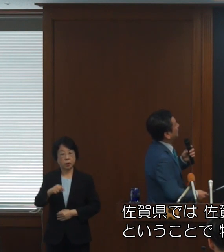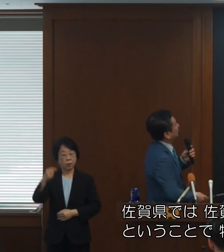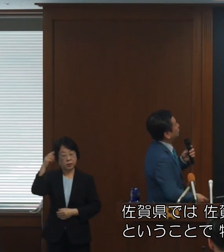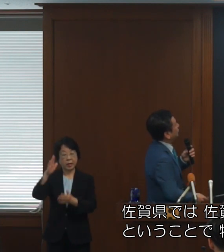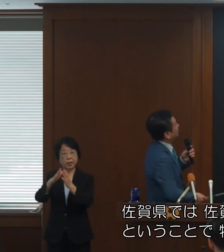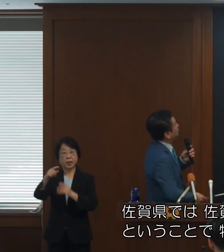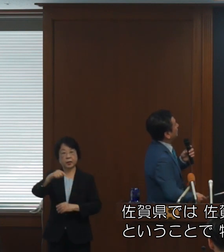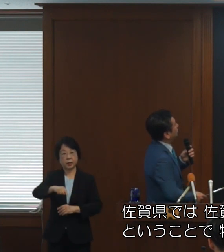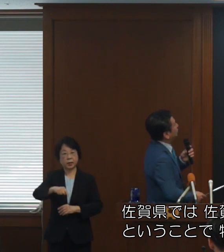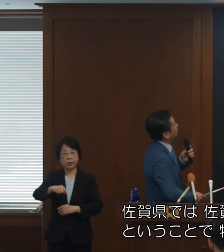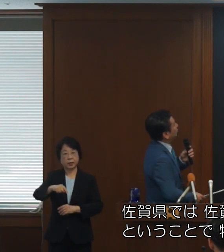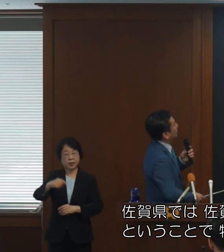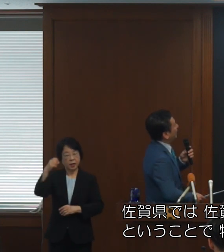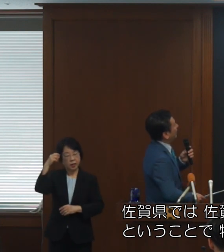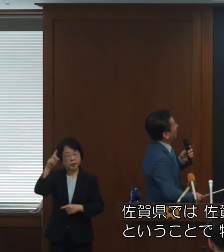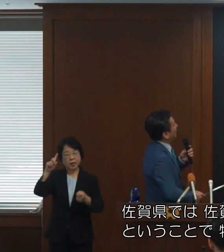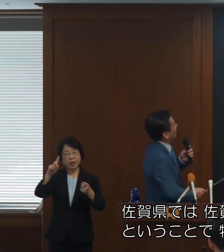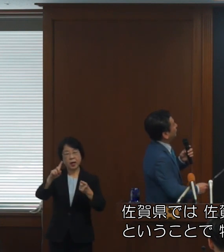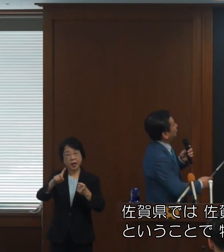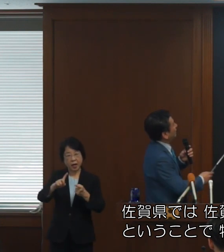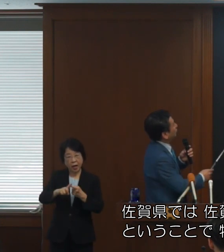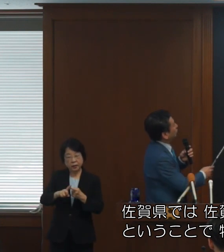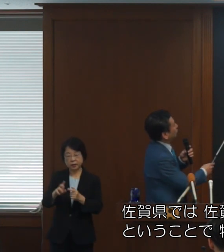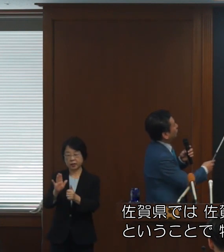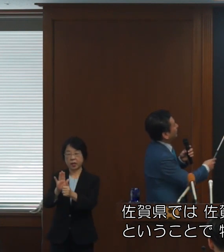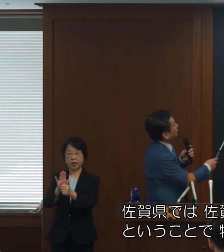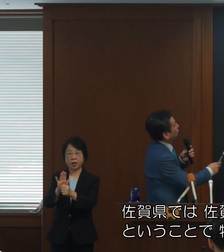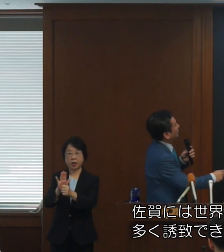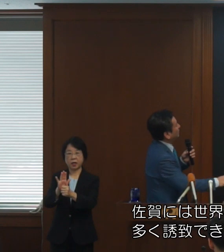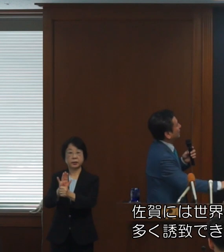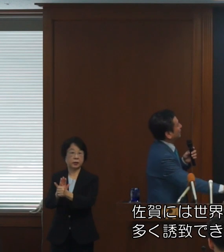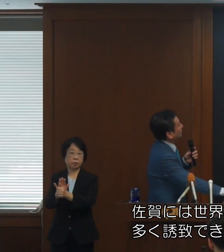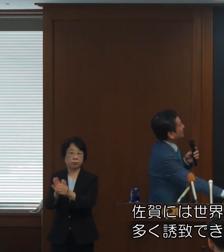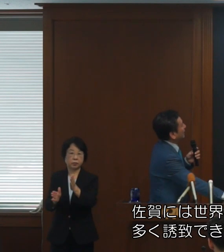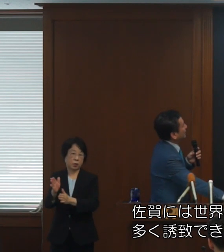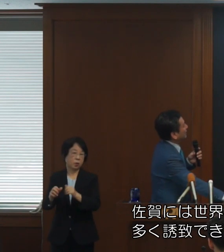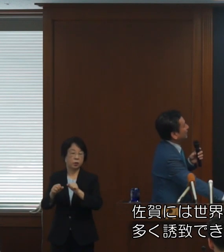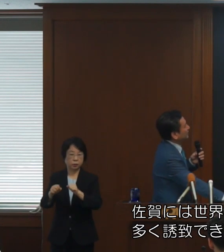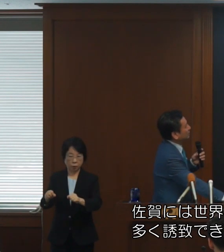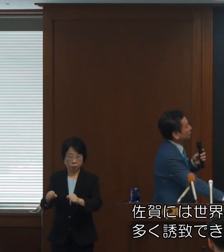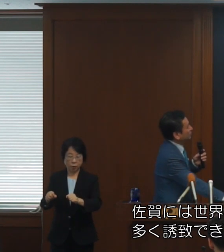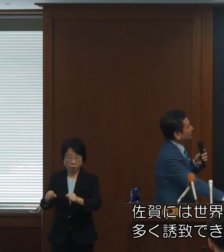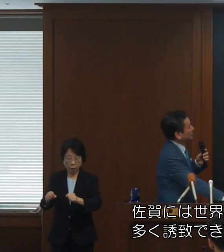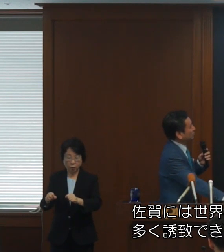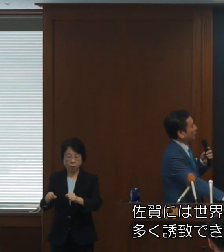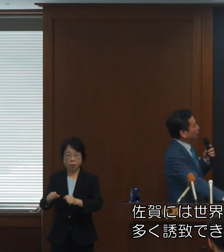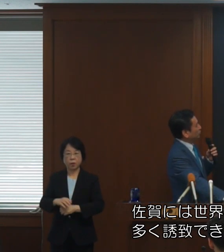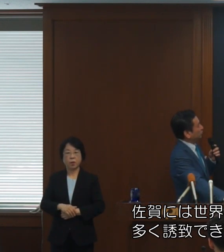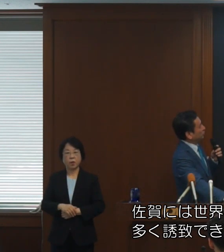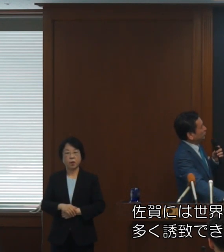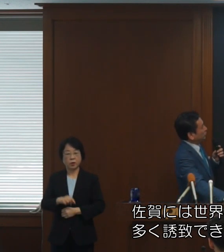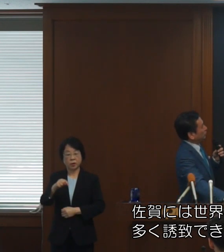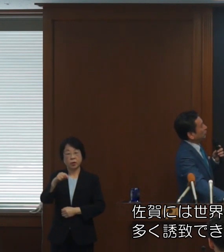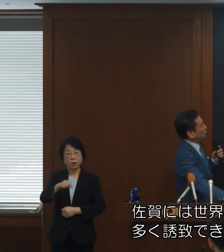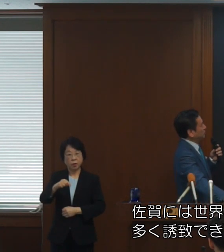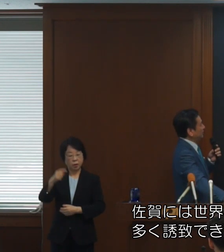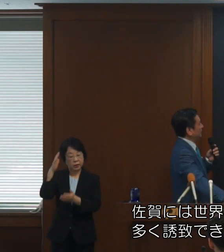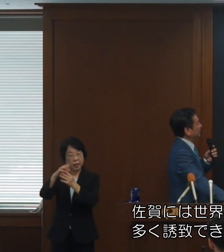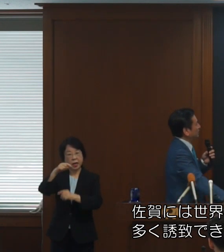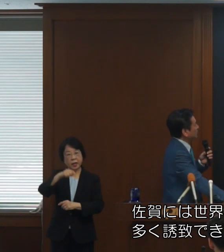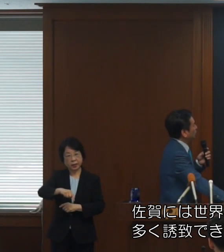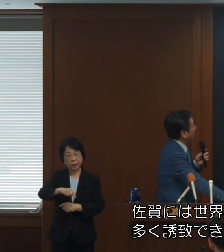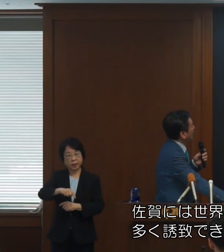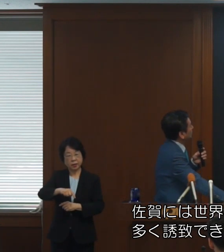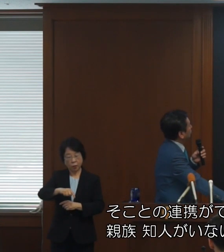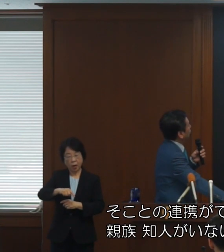佐賀県では佐賀だからこそできる資料ということで特にご案内のとおりさらには世界的に活躍するCSOが多く